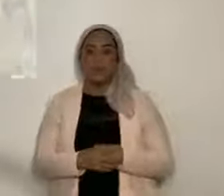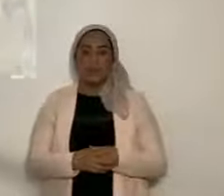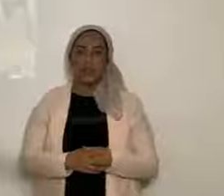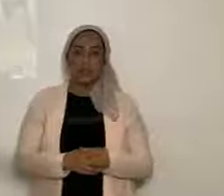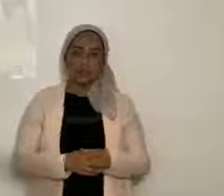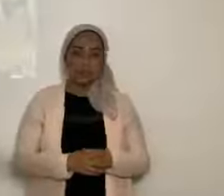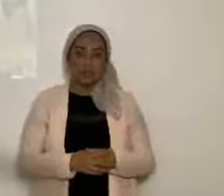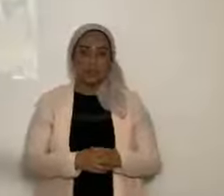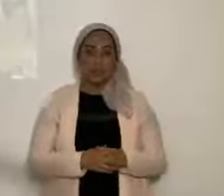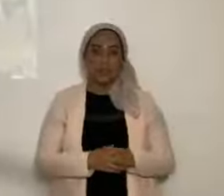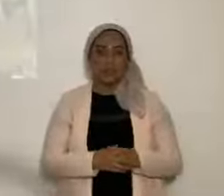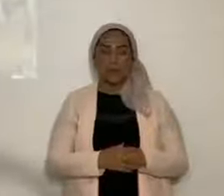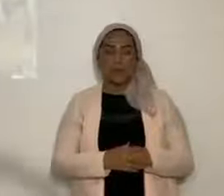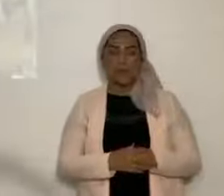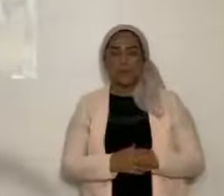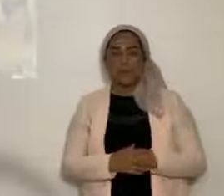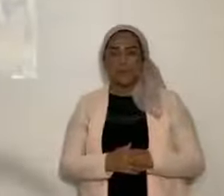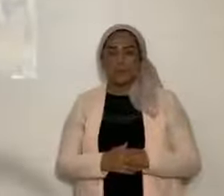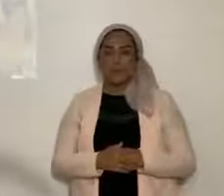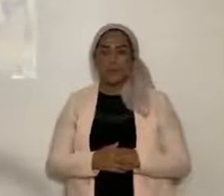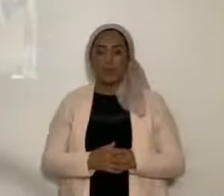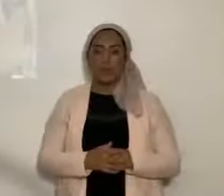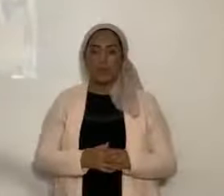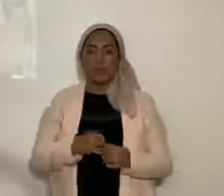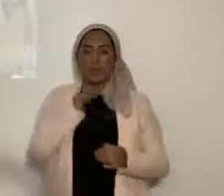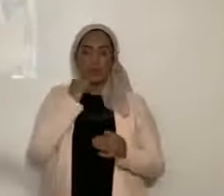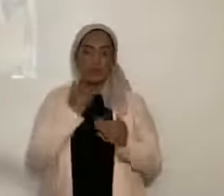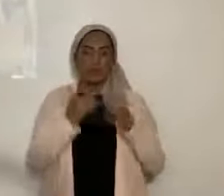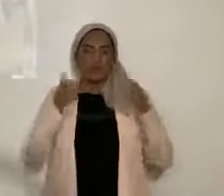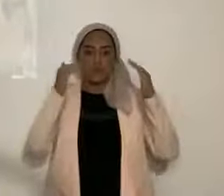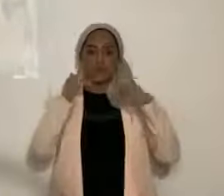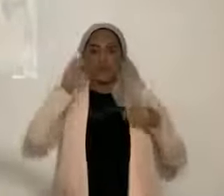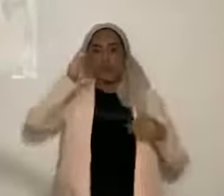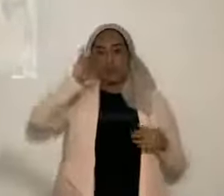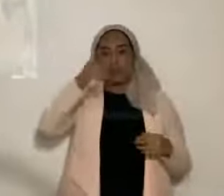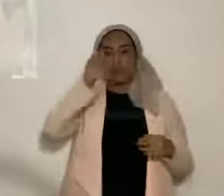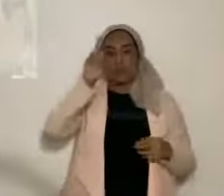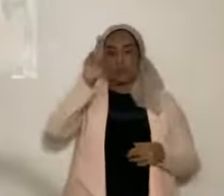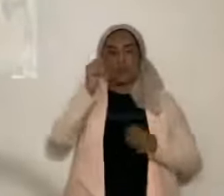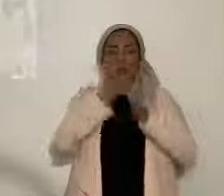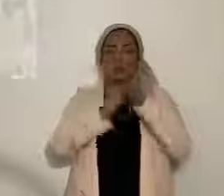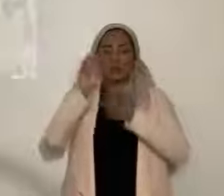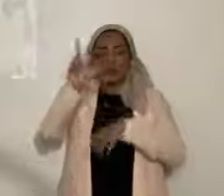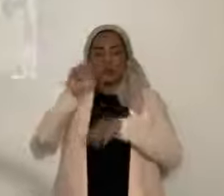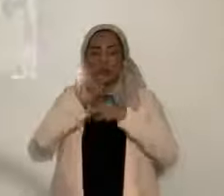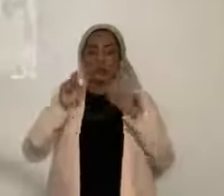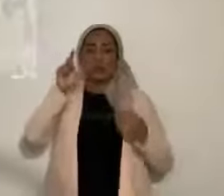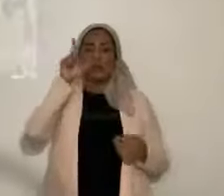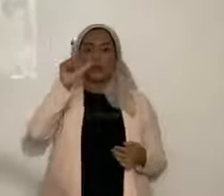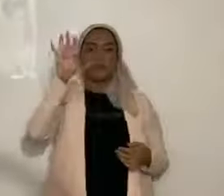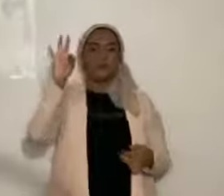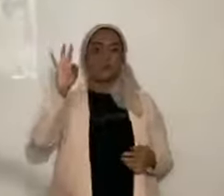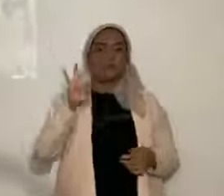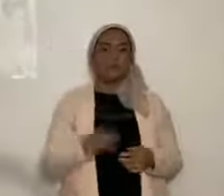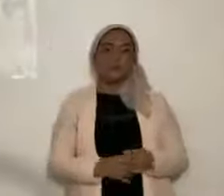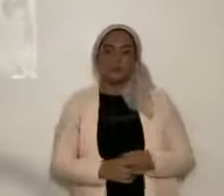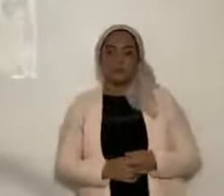es pues tanta saliva, imagínense. Juan 3:29, Juan